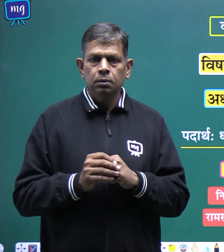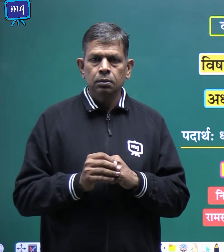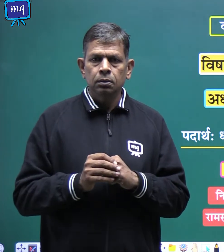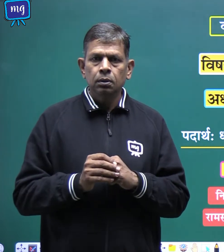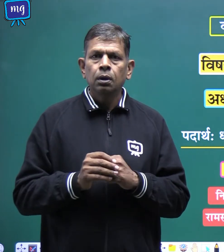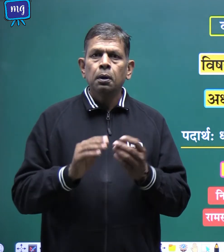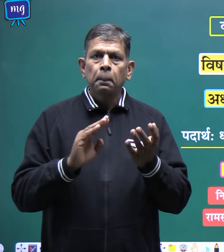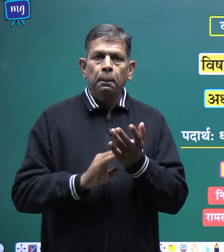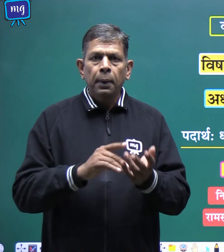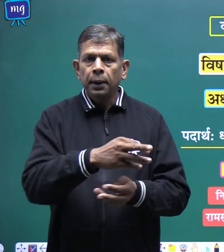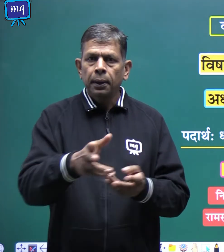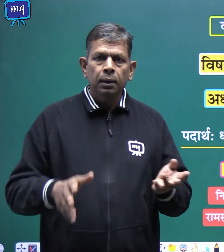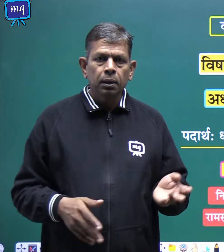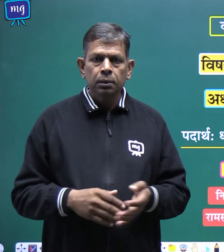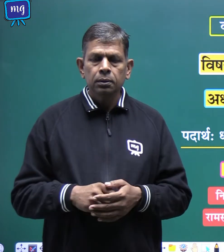पदार्थ